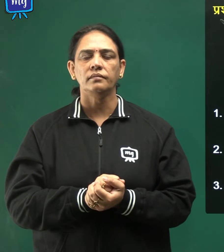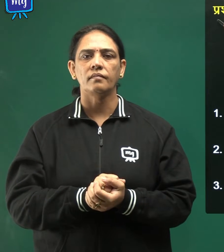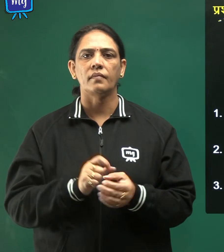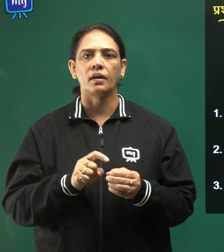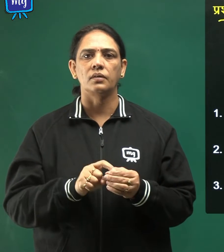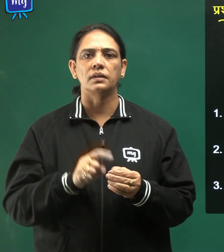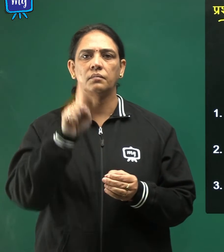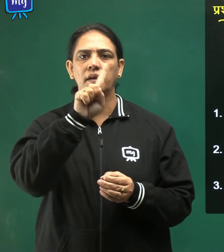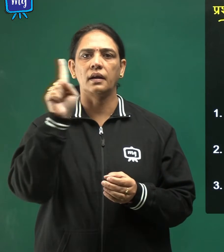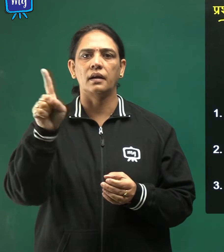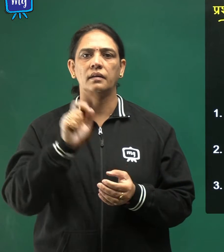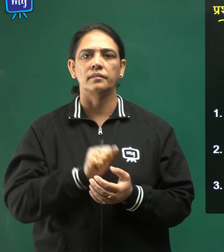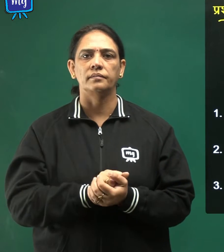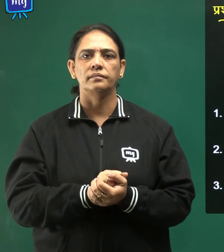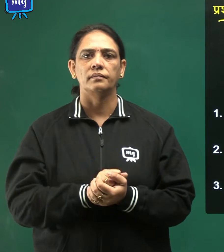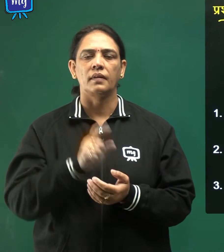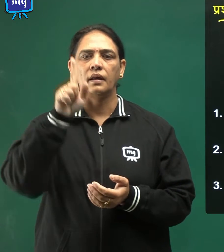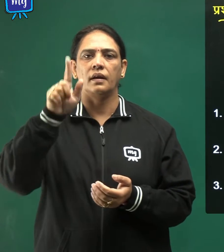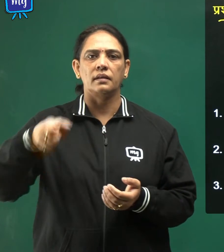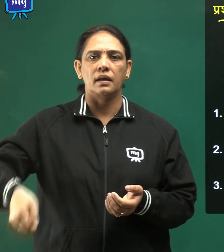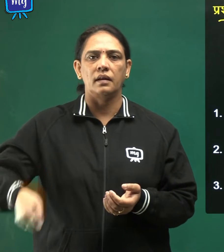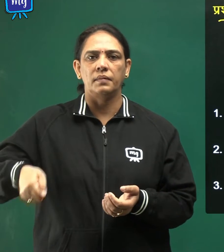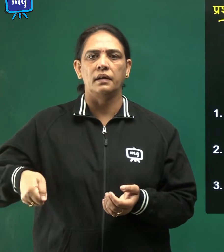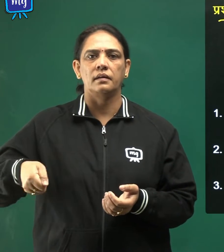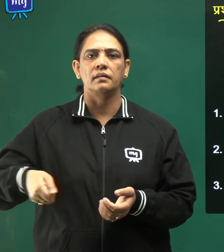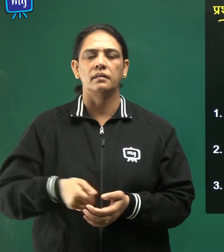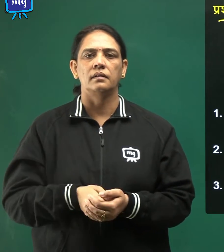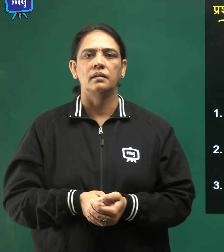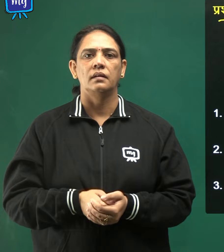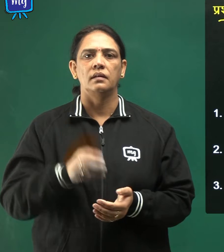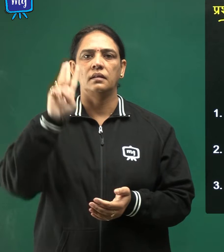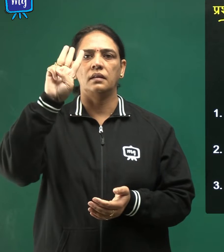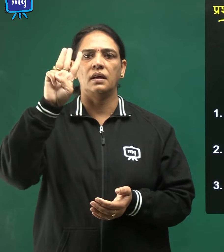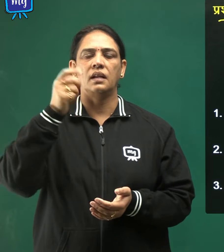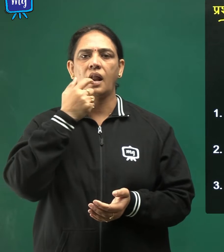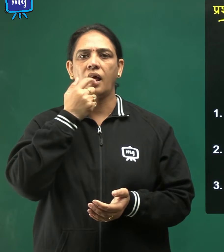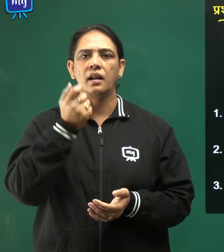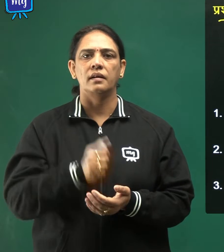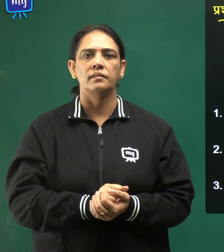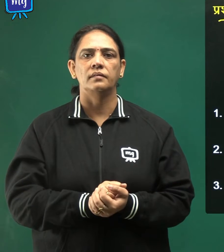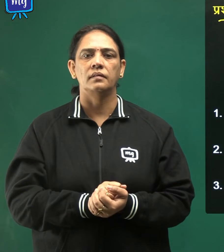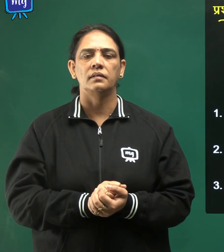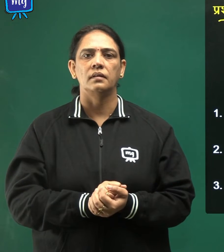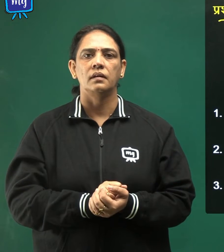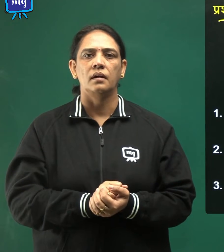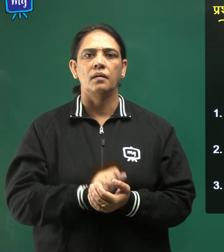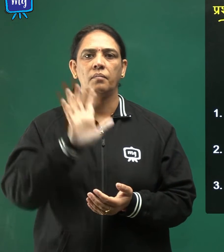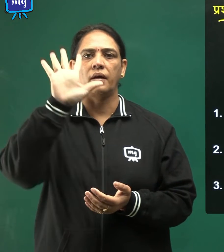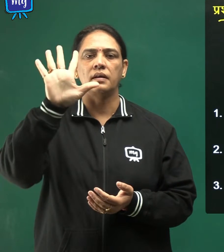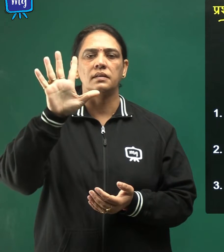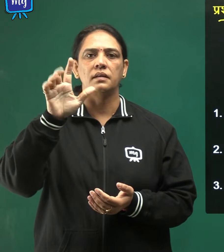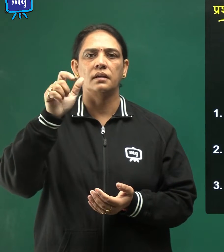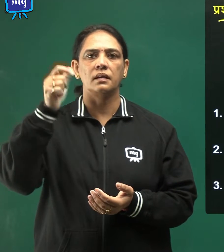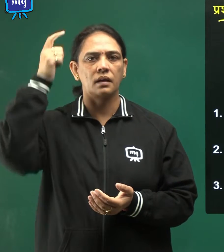प्रश्न नंबर 11। एक थैले में 3 लाल, 5 काली